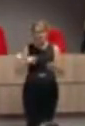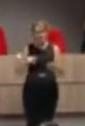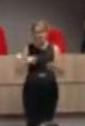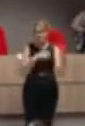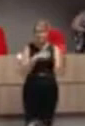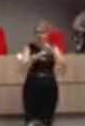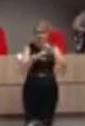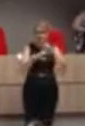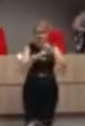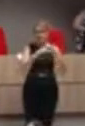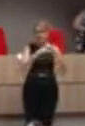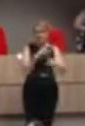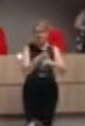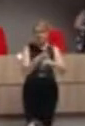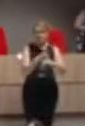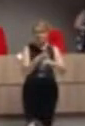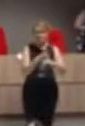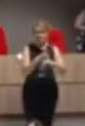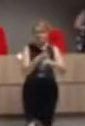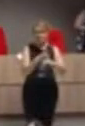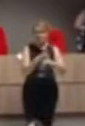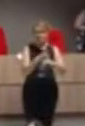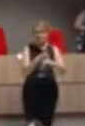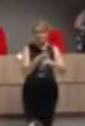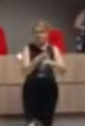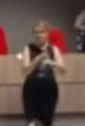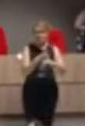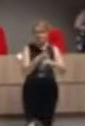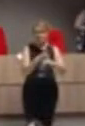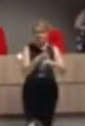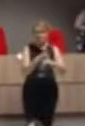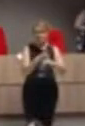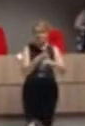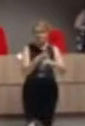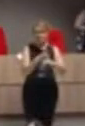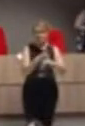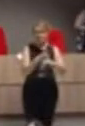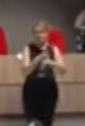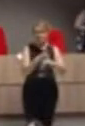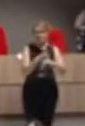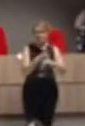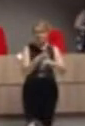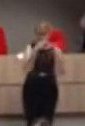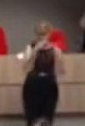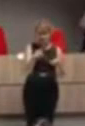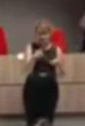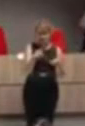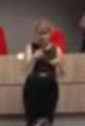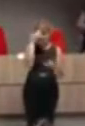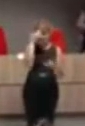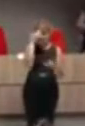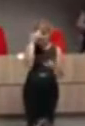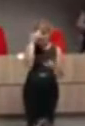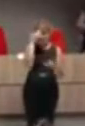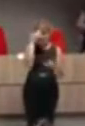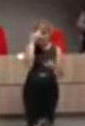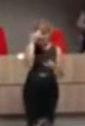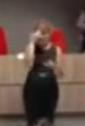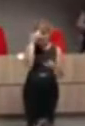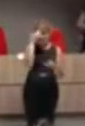público nas transformações legislativas. Não estava no script, mas a Renata me mandou uma mensagem, procuradora